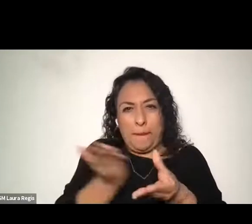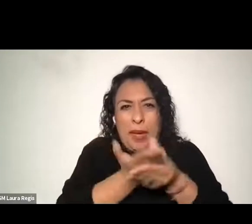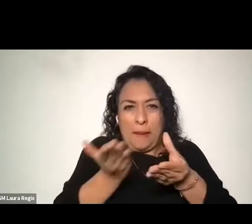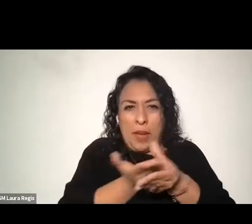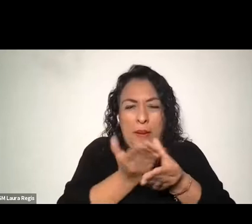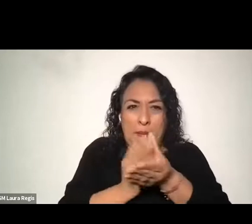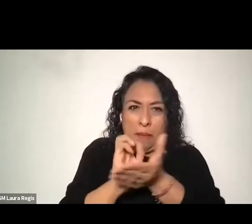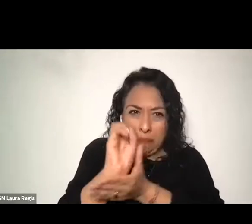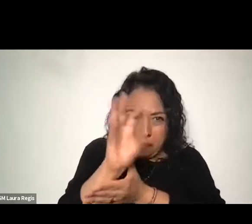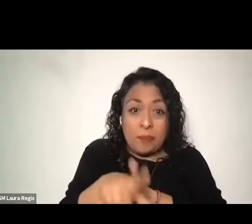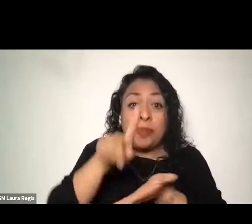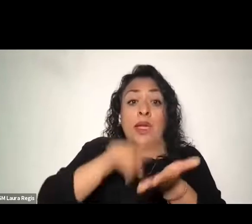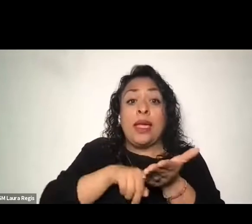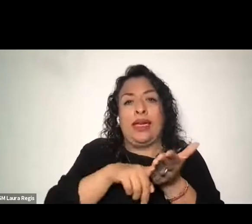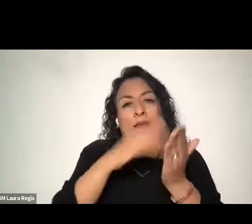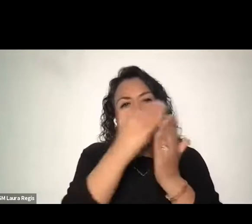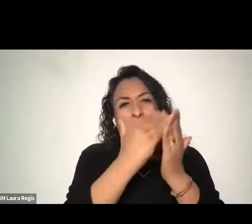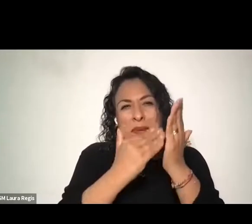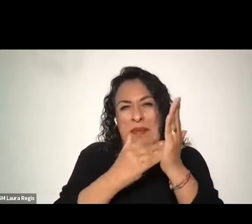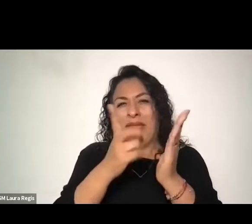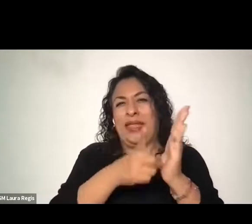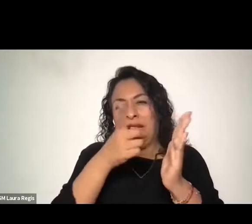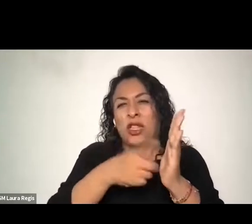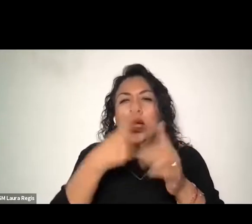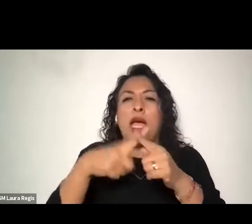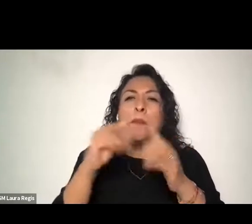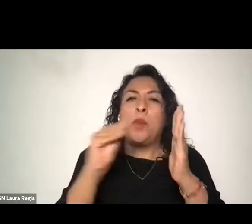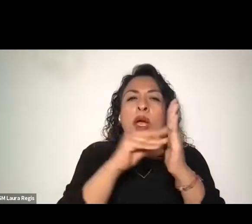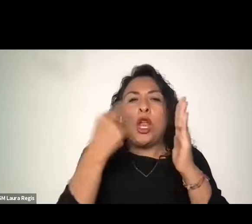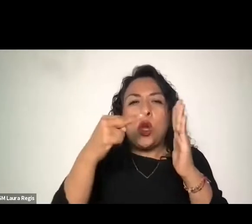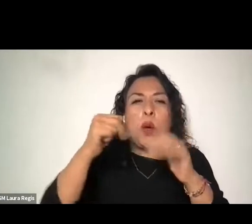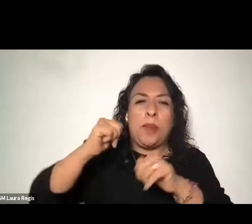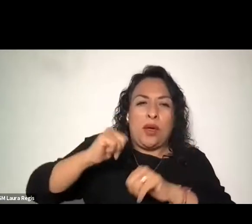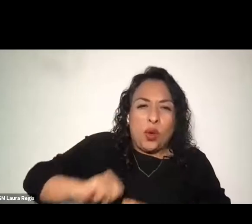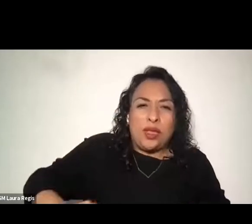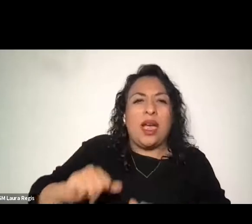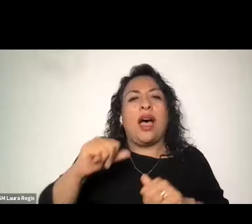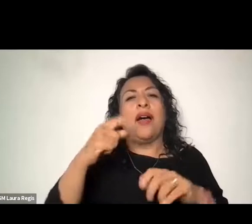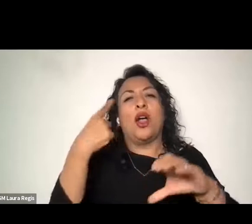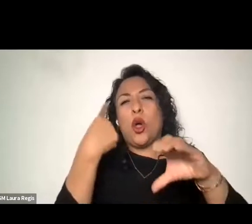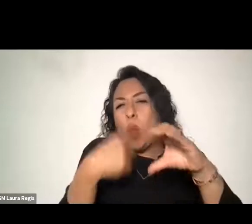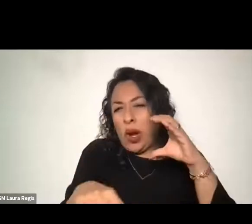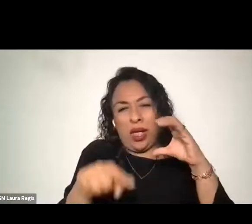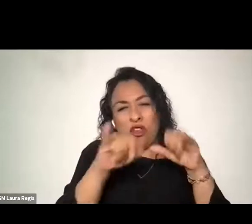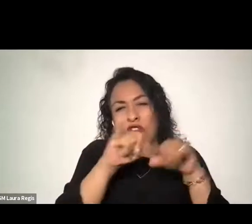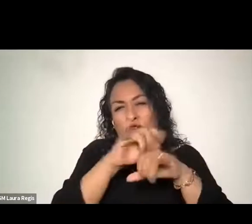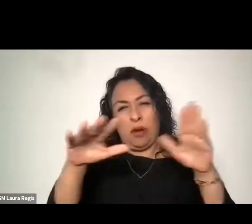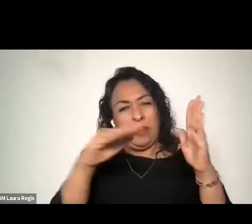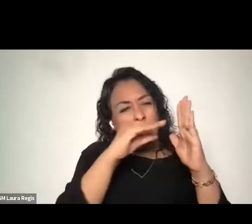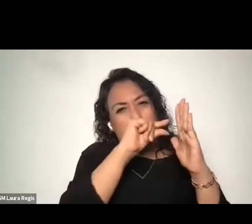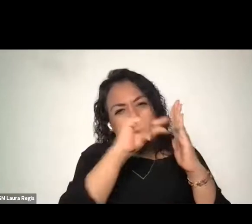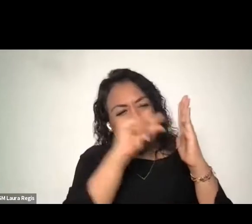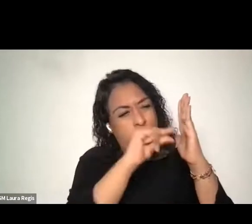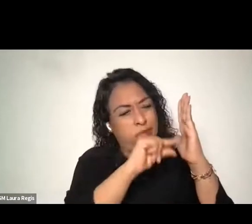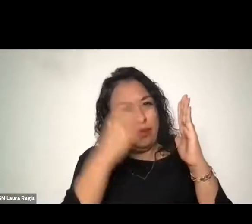el directorio en donde están los nombres de las autoridades y sus correos electrónicos para poder enviarles